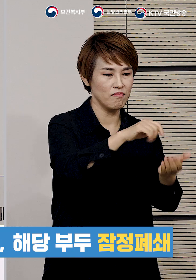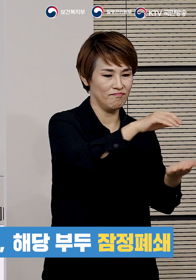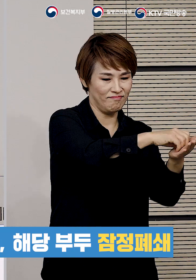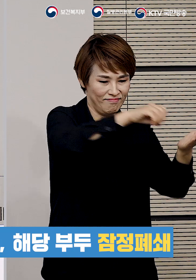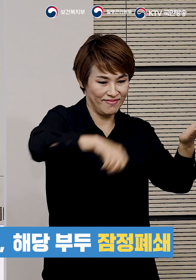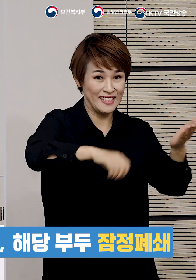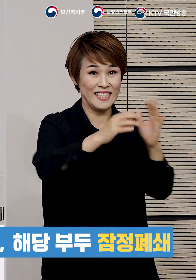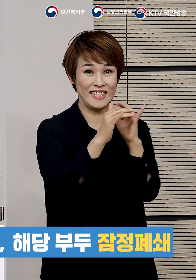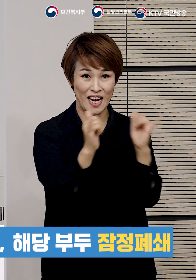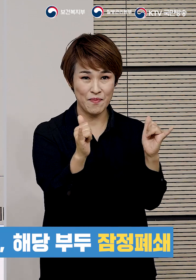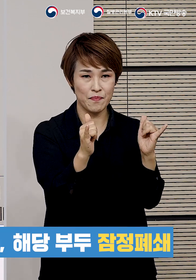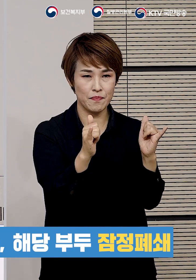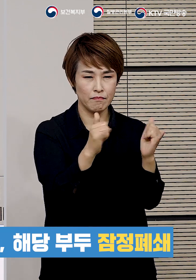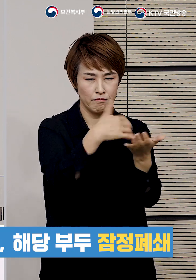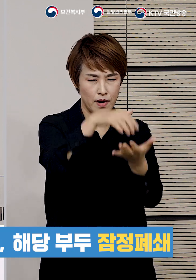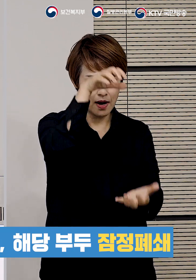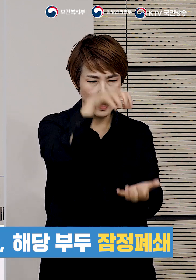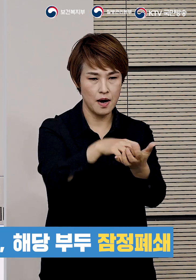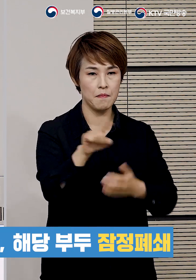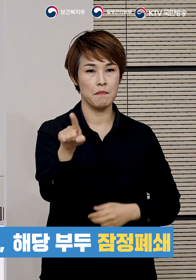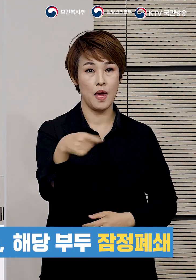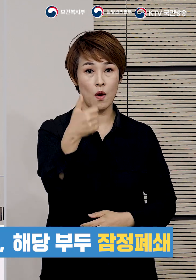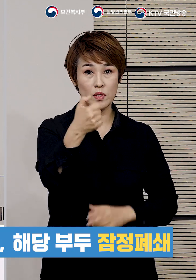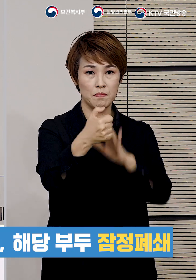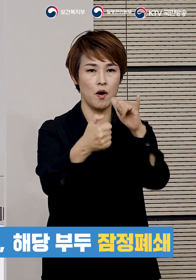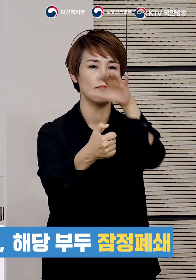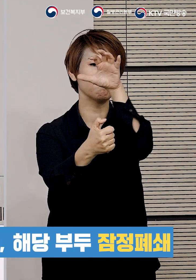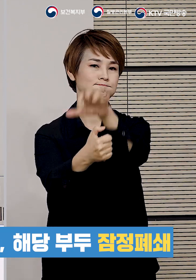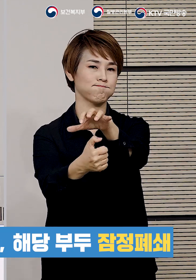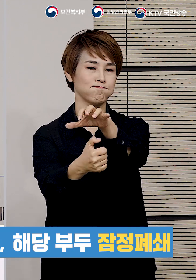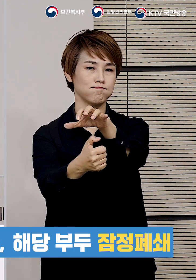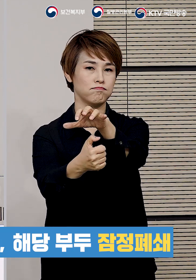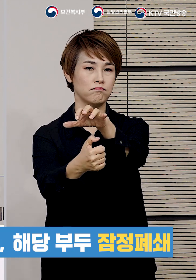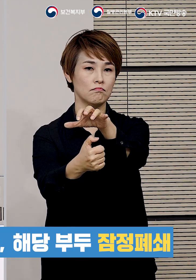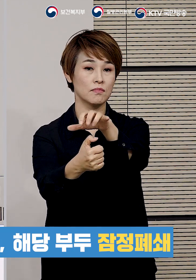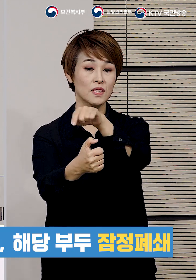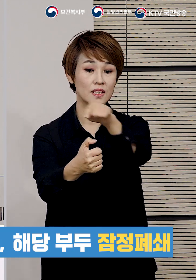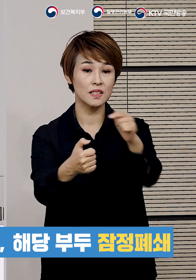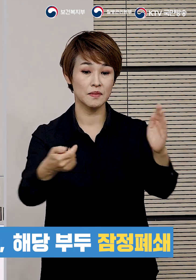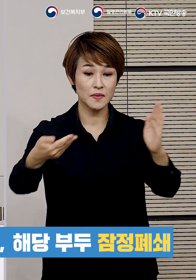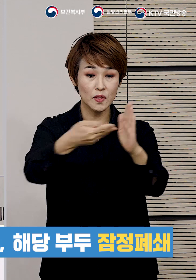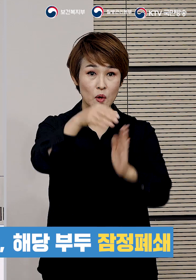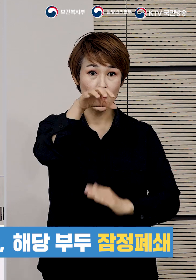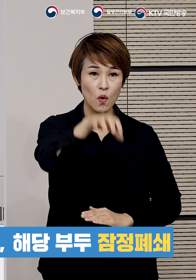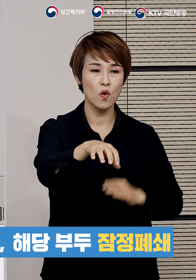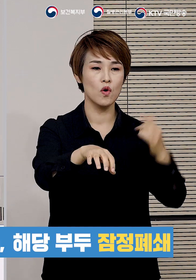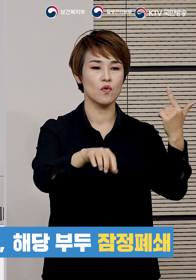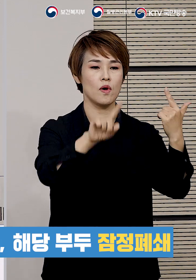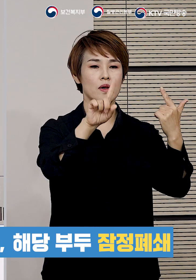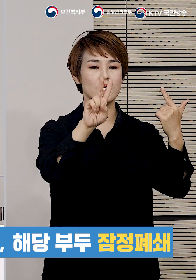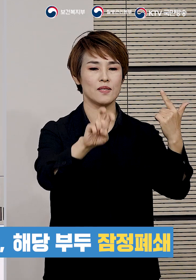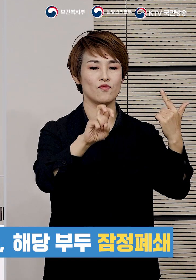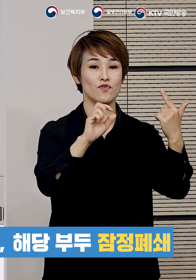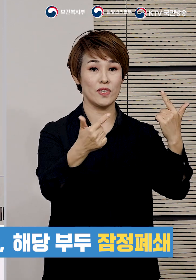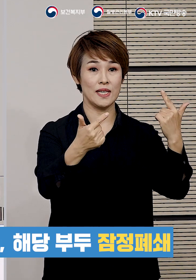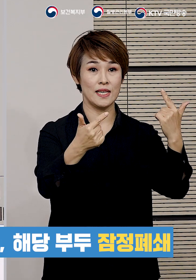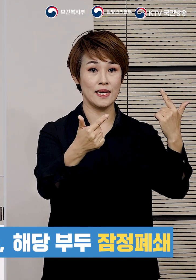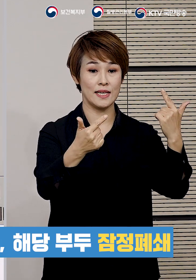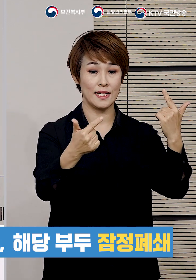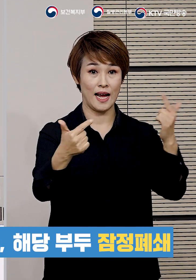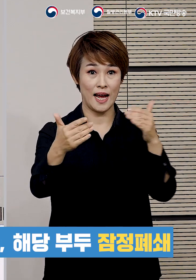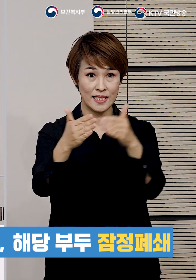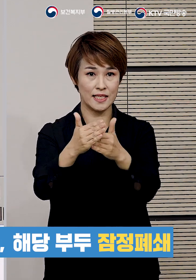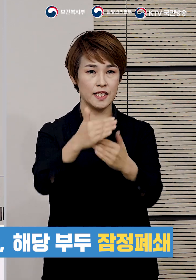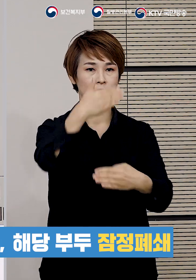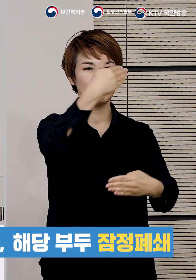등 관련 접촉자 모두 150명이 현재 격리 중이며 해당 부두는 6월 26일까지